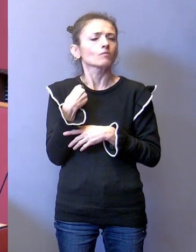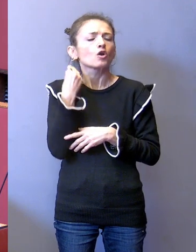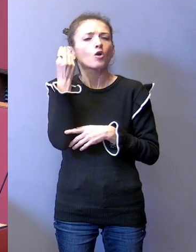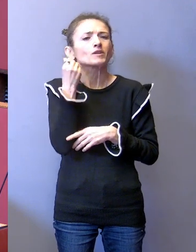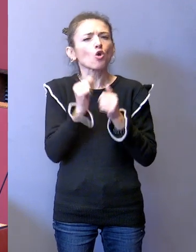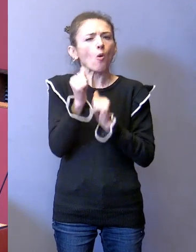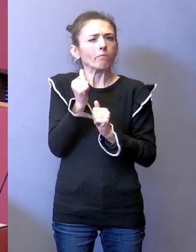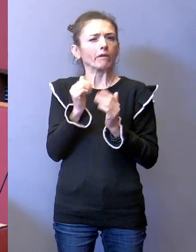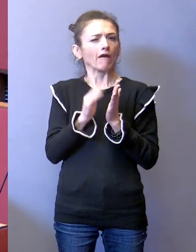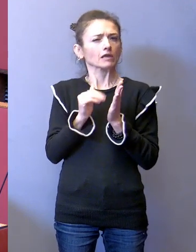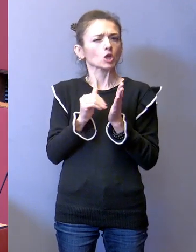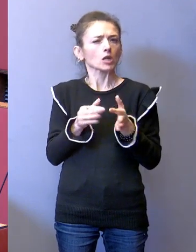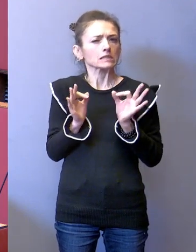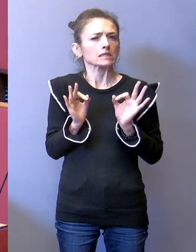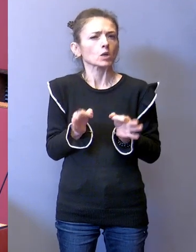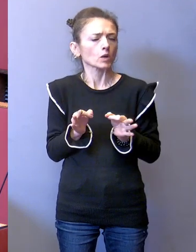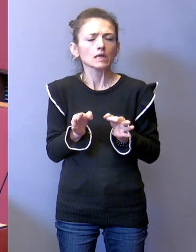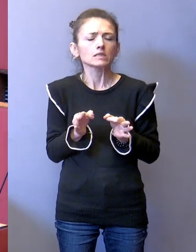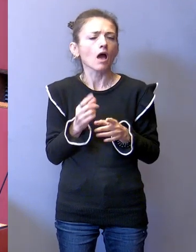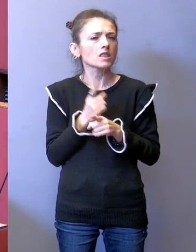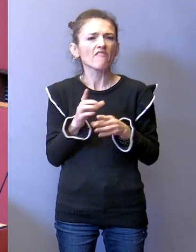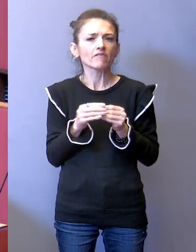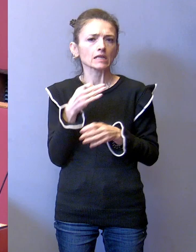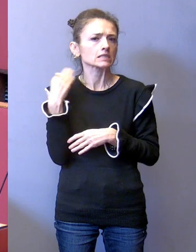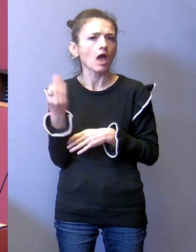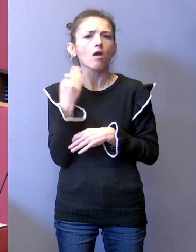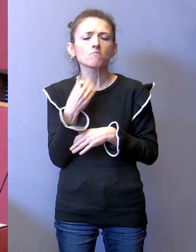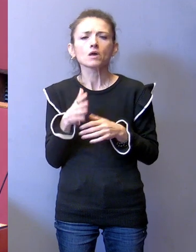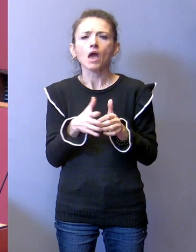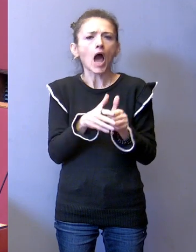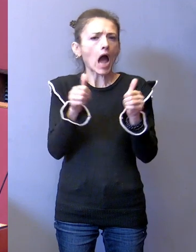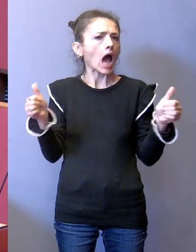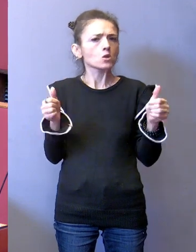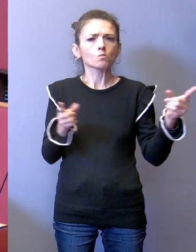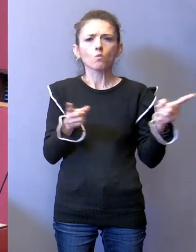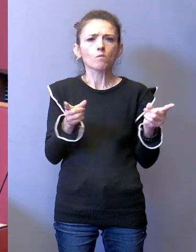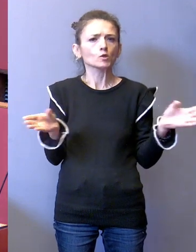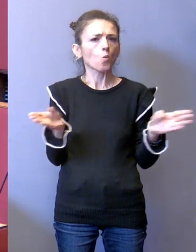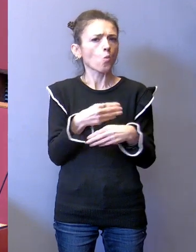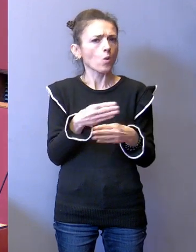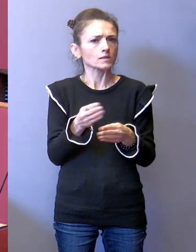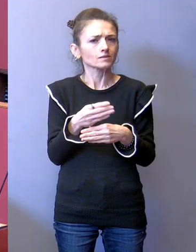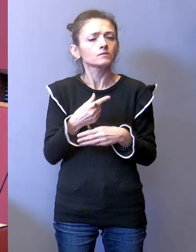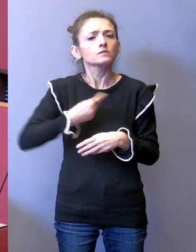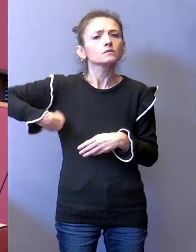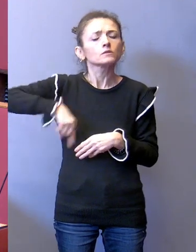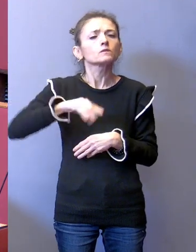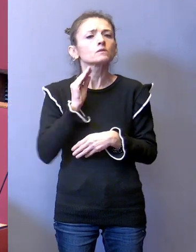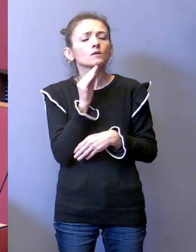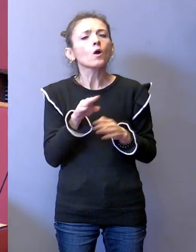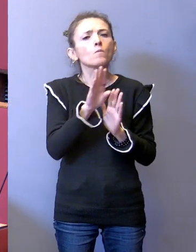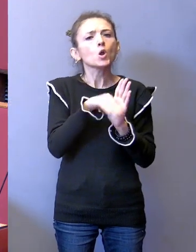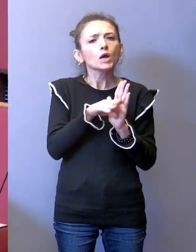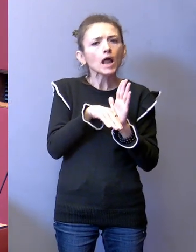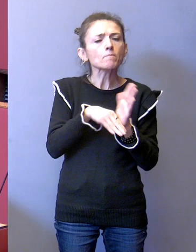prevenzione la sicurezza deve essere fatta sempre in qualsiasi periodo dell'anno ci siamo a richiedere dei programmi di pulizia dei decoro dei